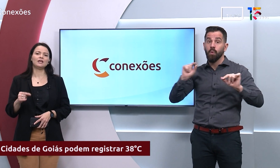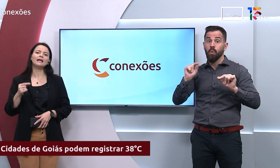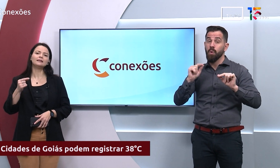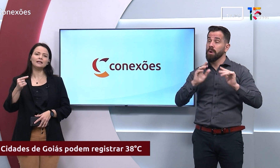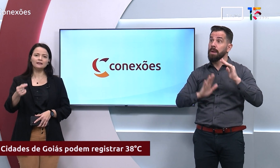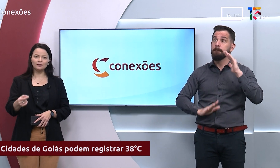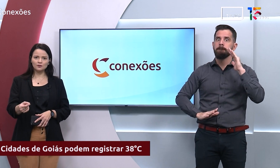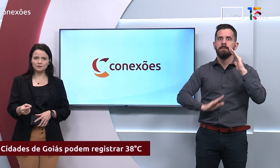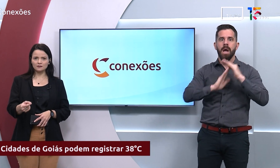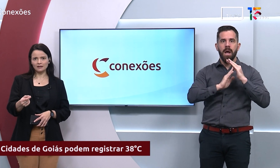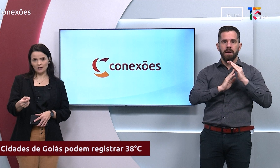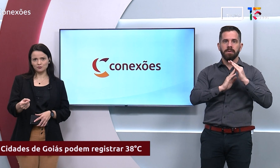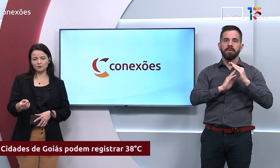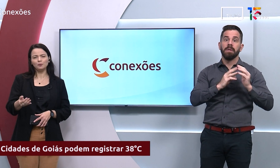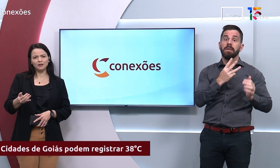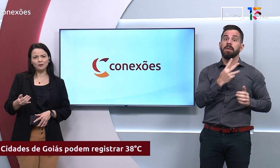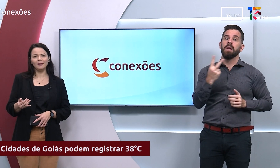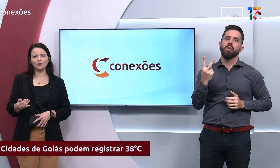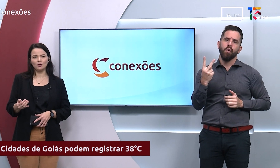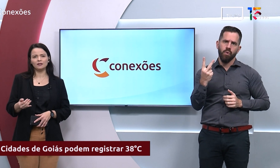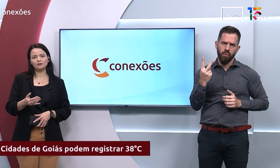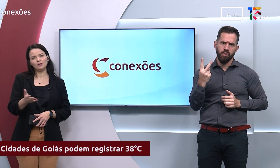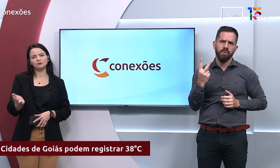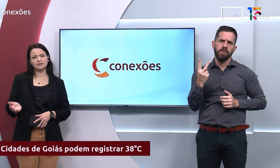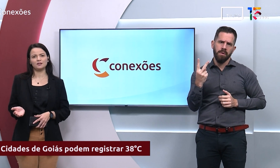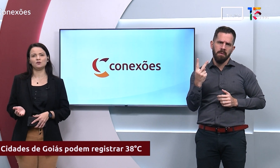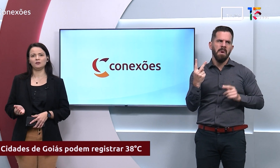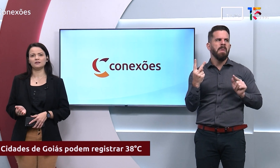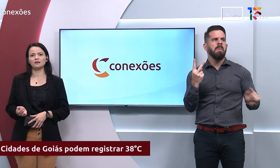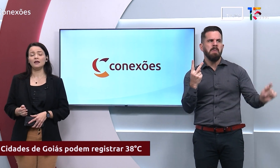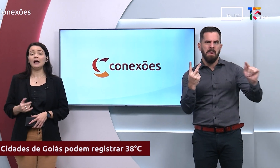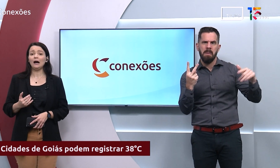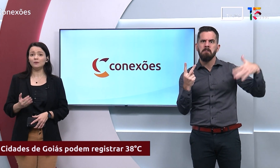máxima chegue a 32 graus, pouquinho menor, né, do que em outras